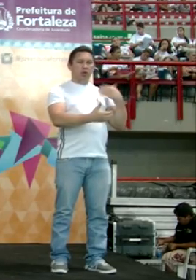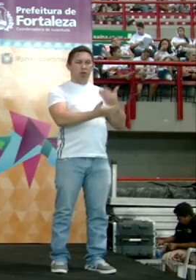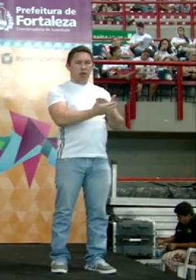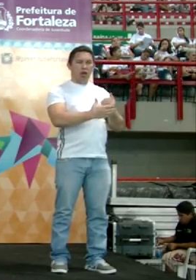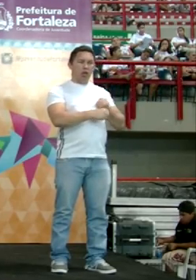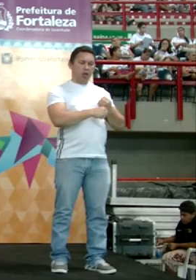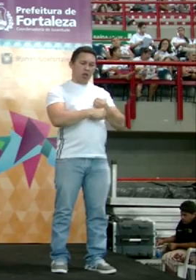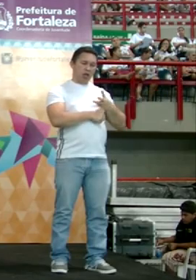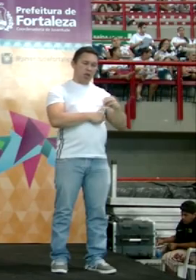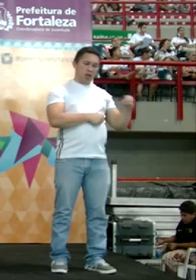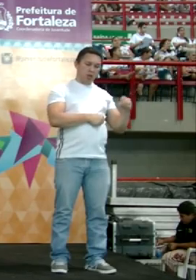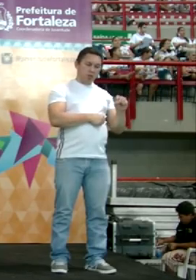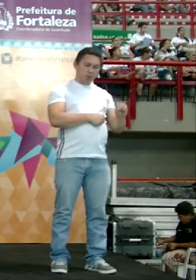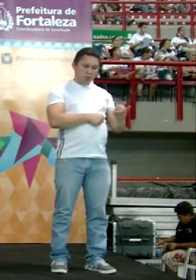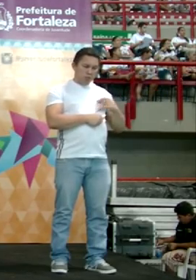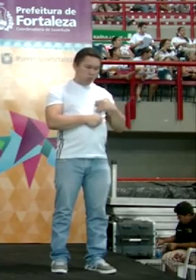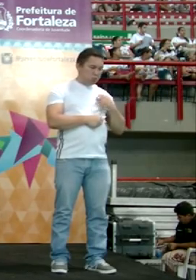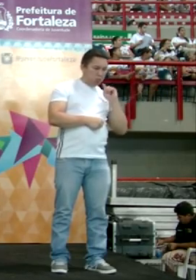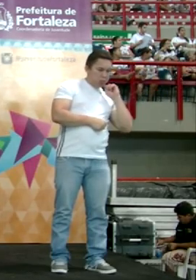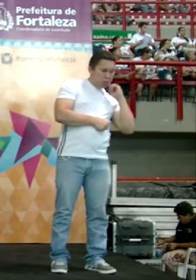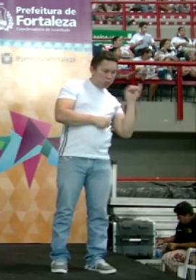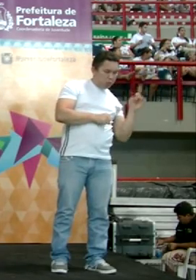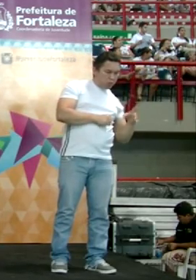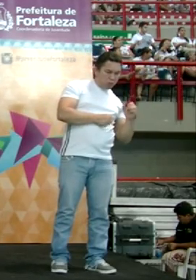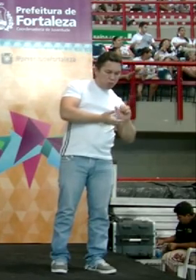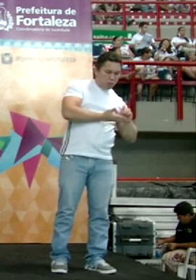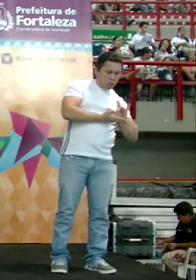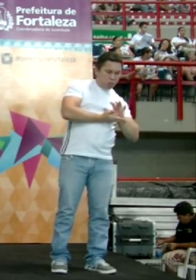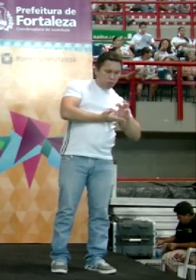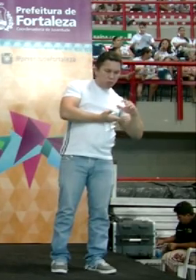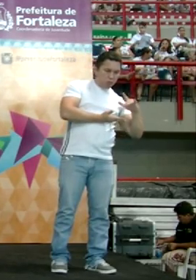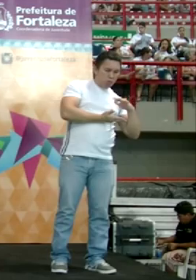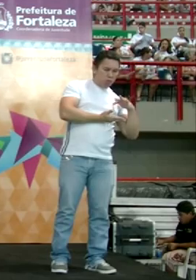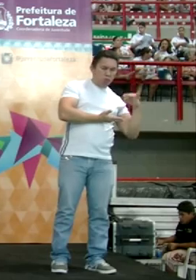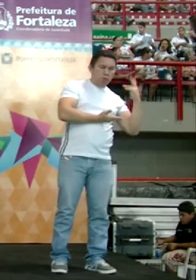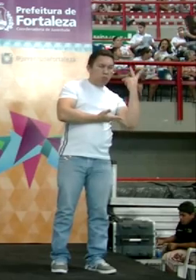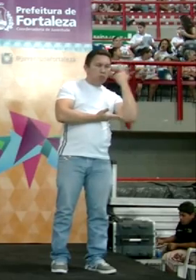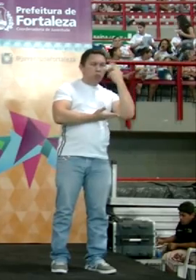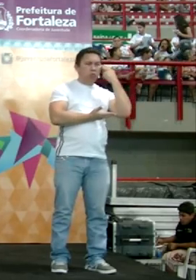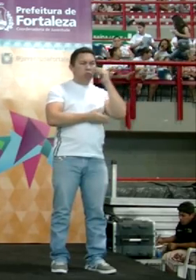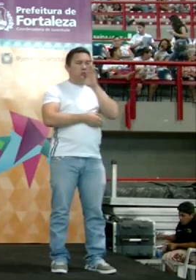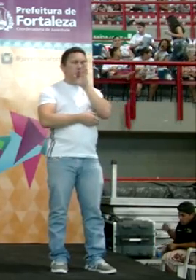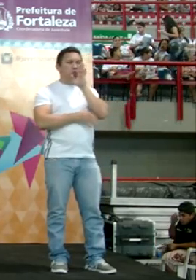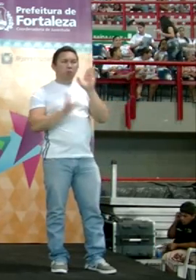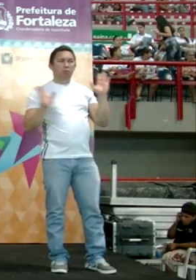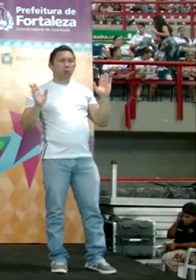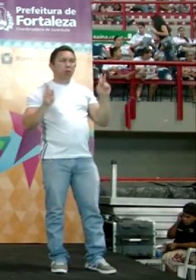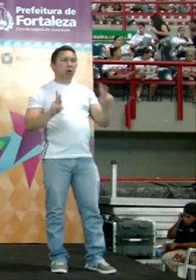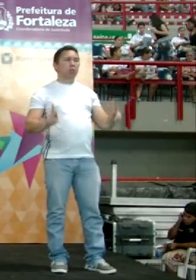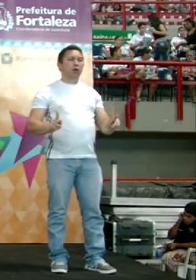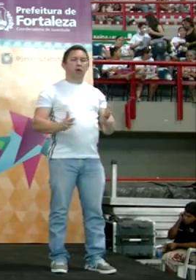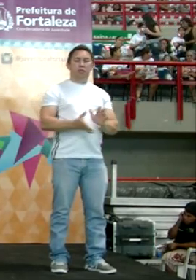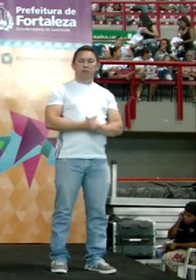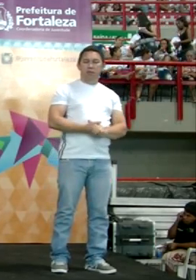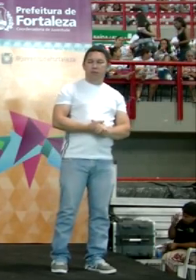Por enquanto, não há vazamento de material radioativo, então com relação a isso aí, é mais ou menos tranquilo.